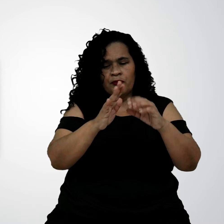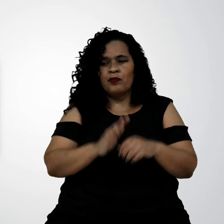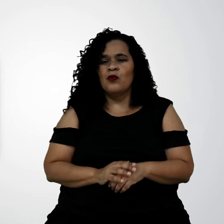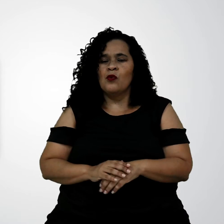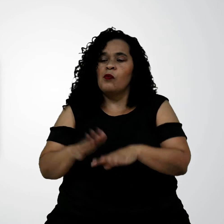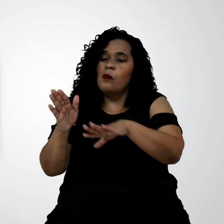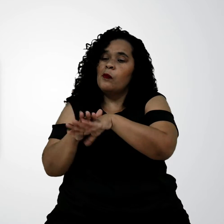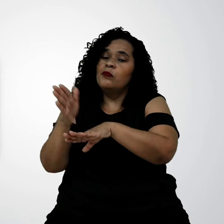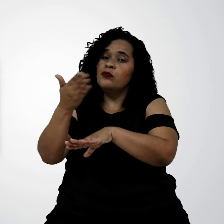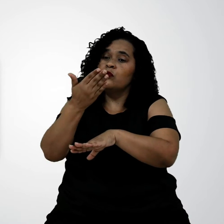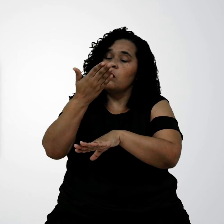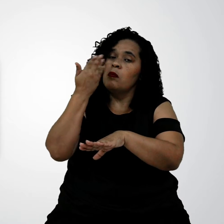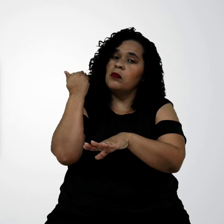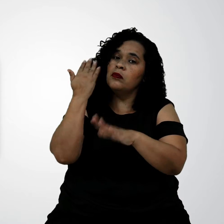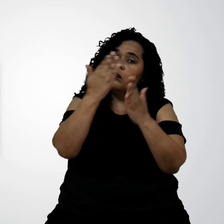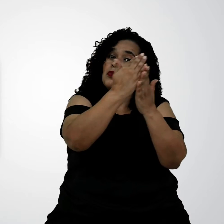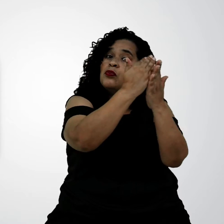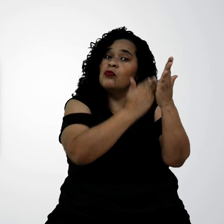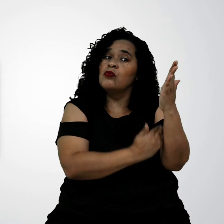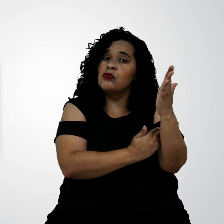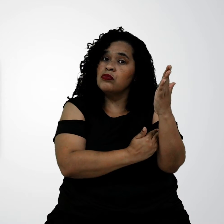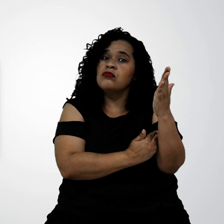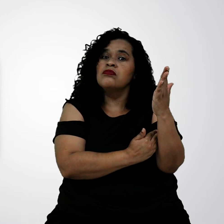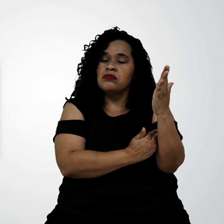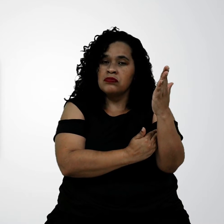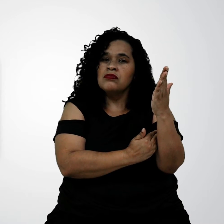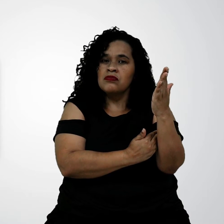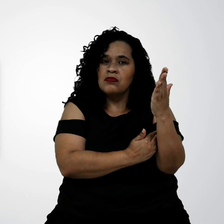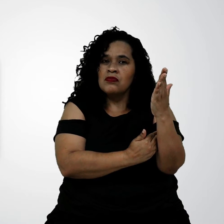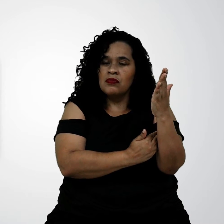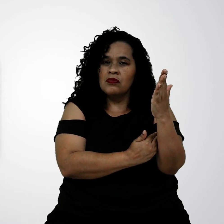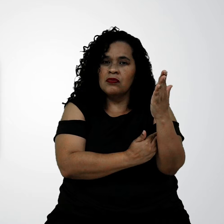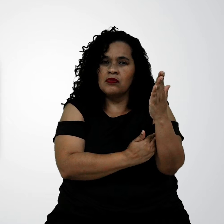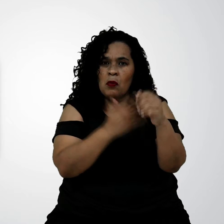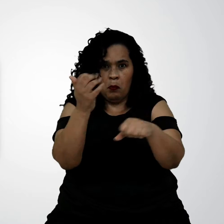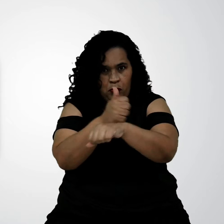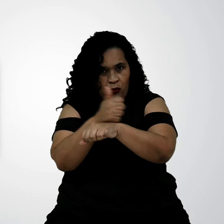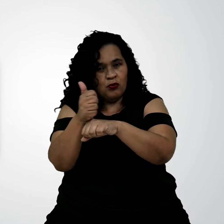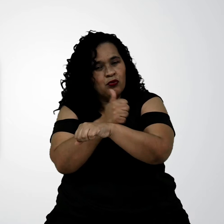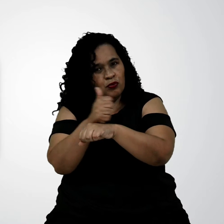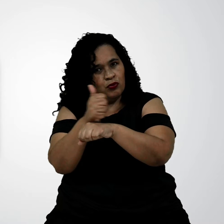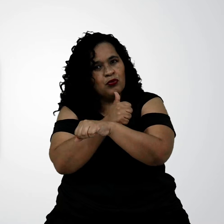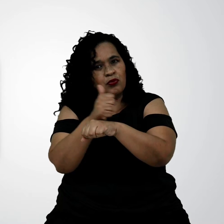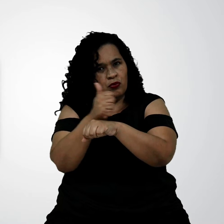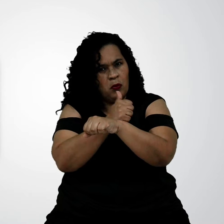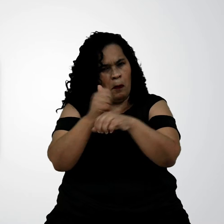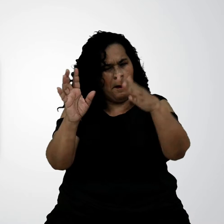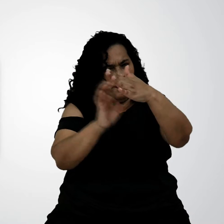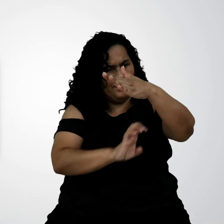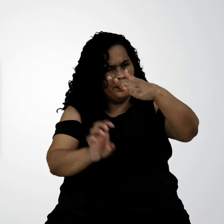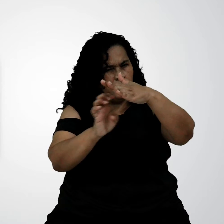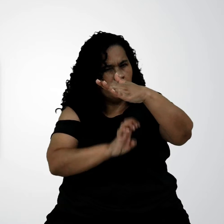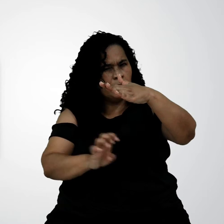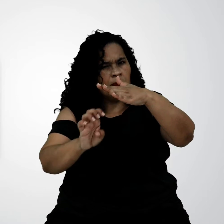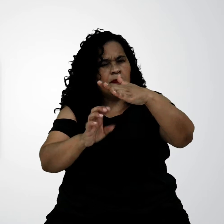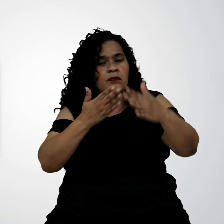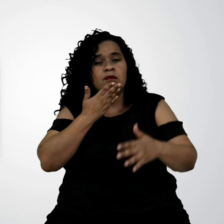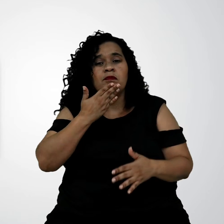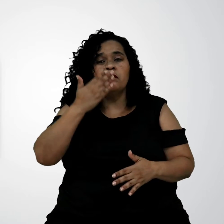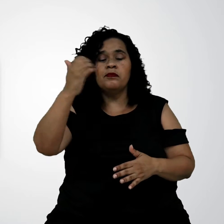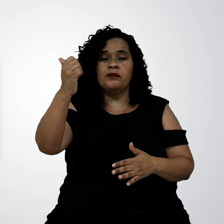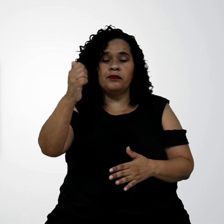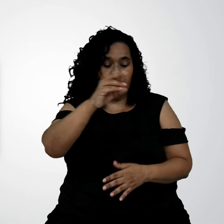uma promoção e, além do cargo que ele subiu na empresa, ele teve um aumento,